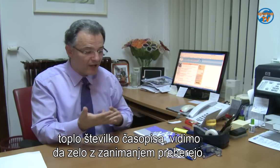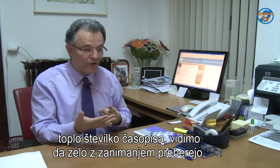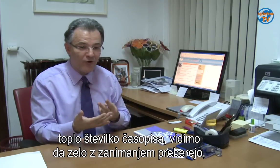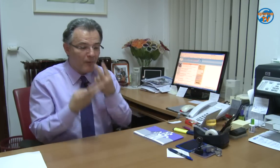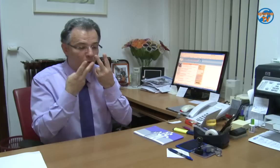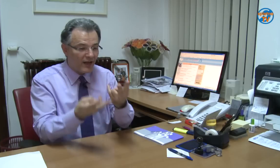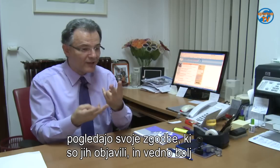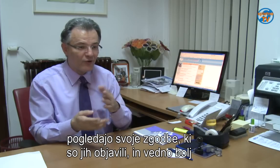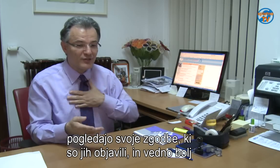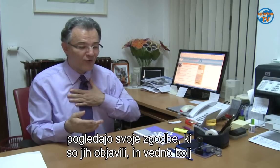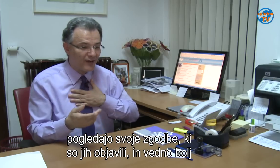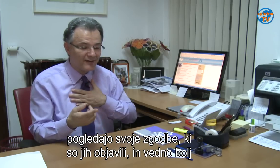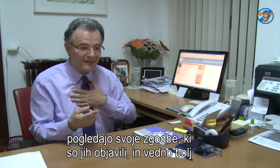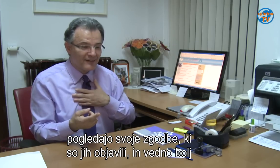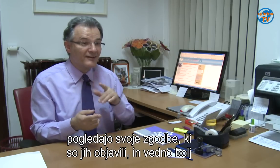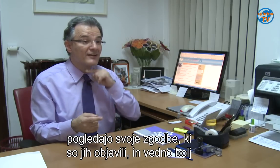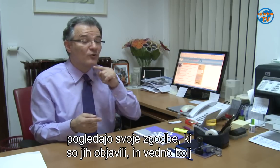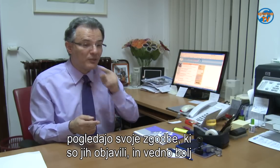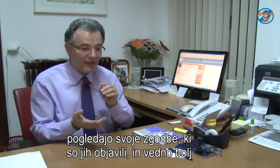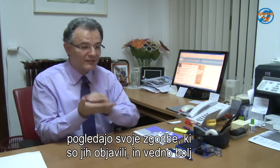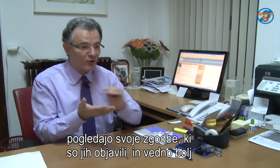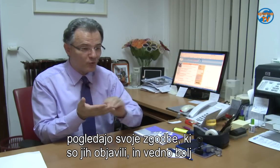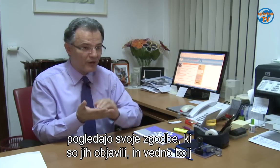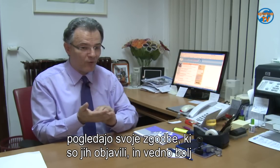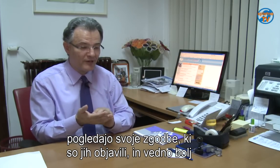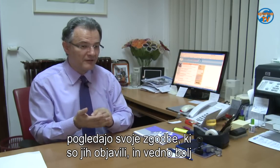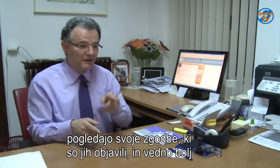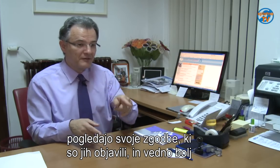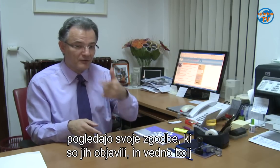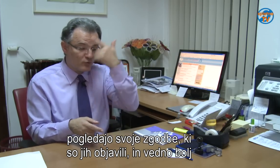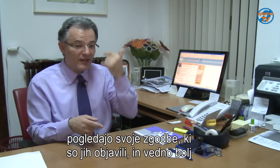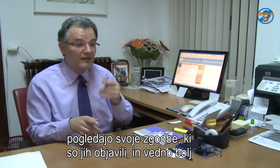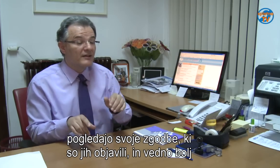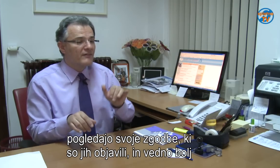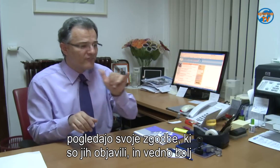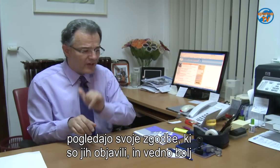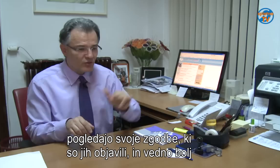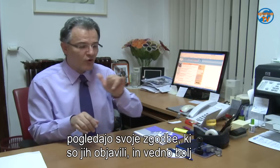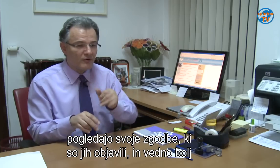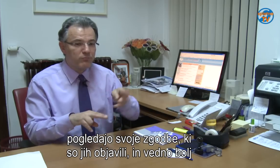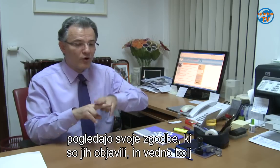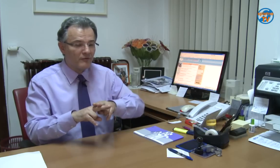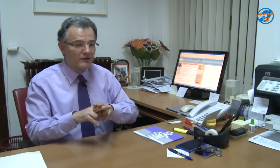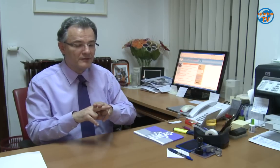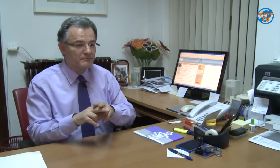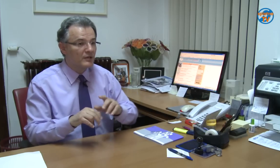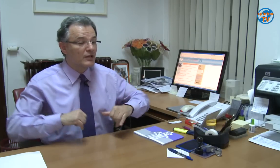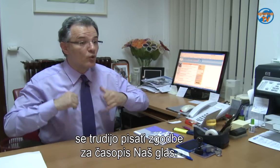prečitajo, pogledajo svoje zgodbe, ki so jih objavili in ljudje vedno bolj se